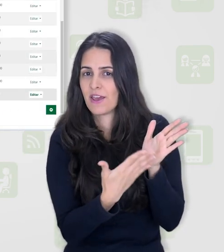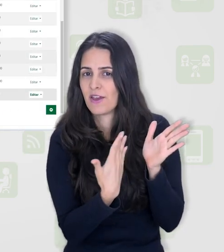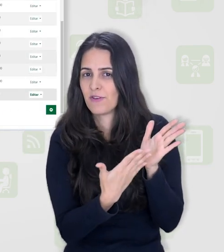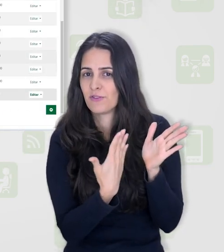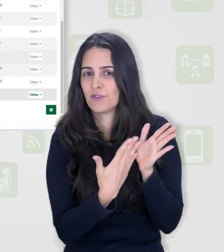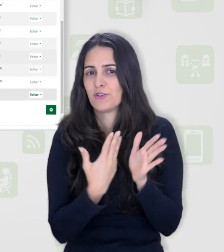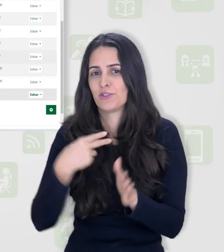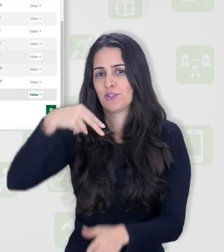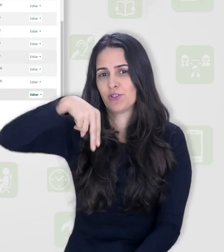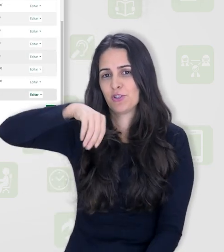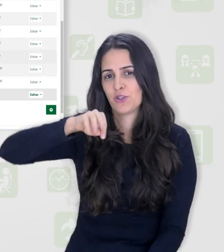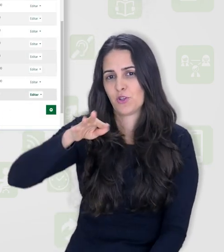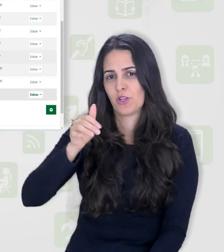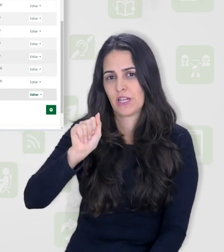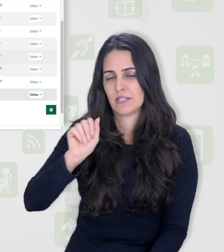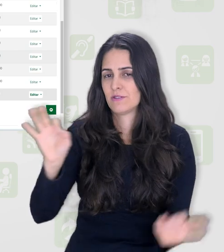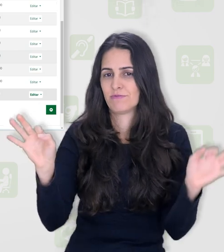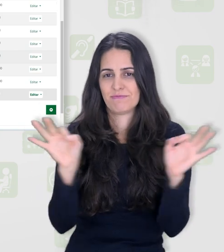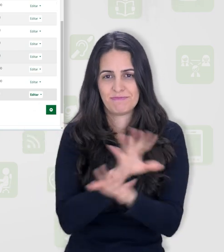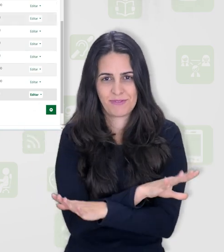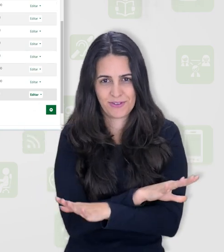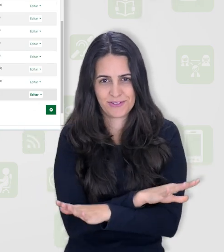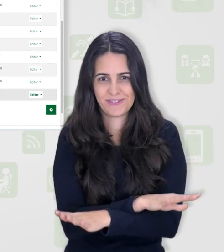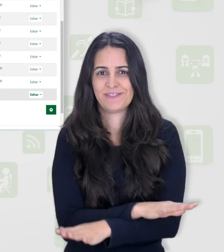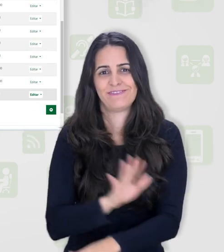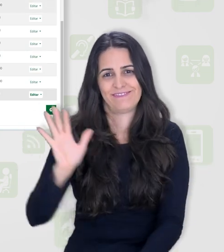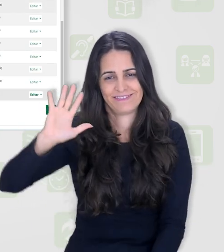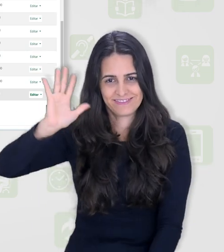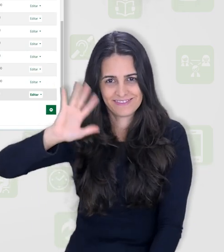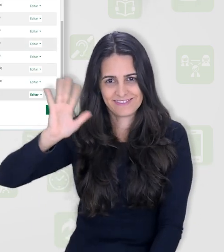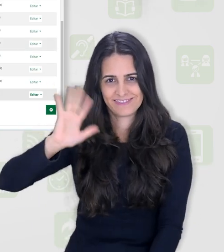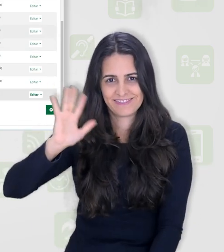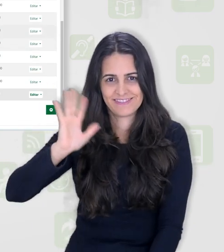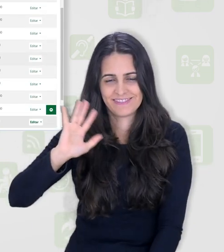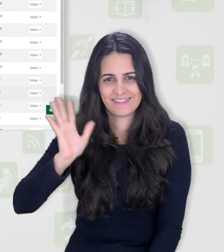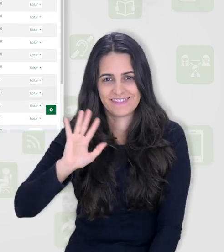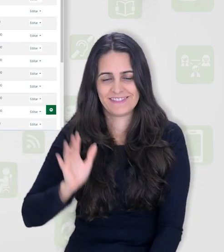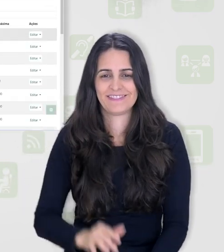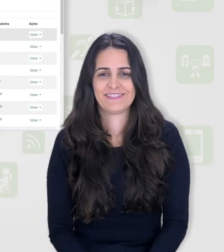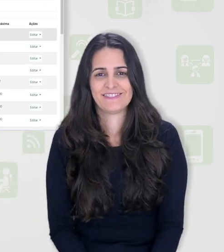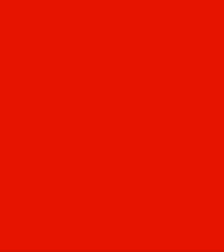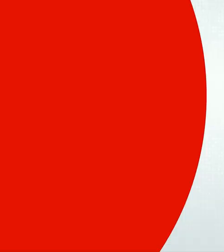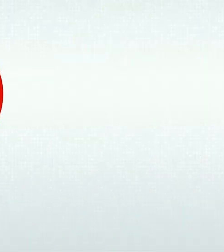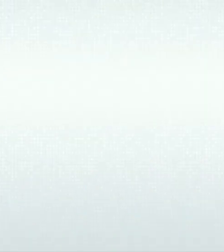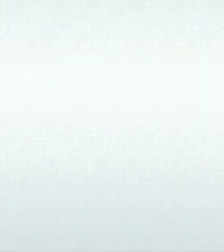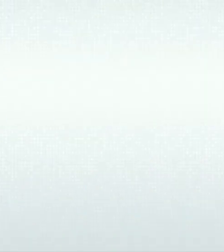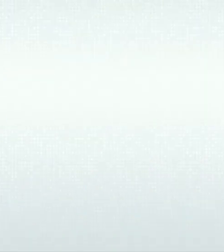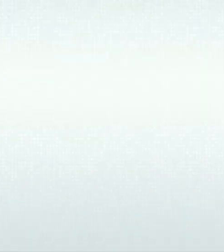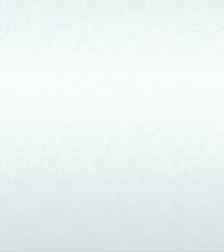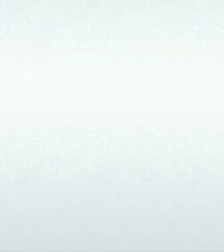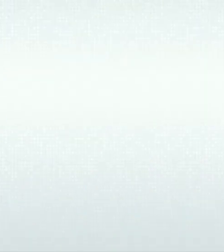já está configurado é isso e até o próximo tutorial